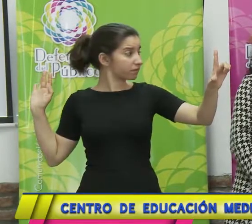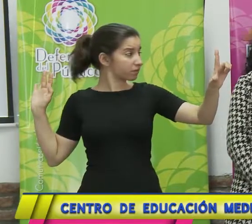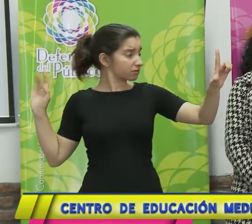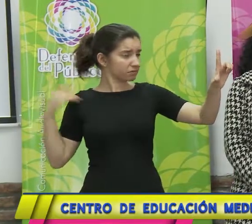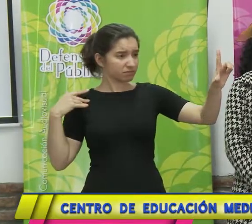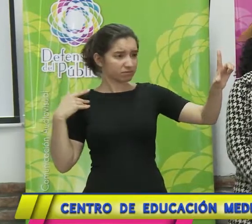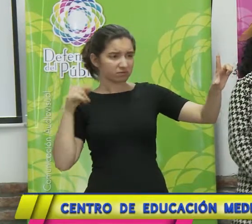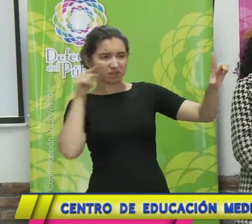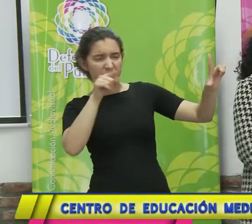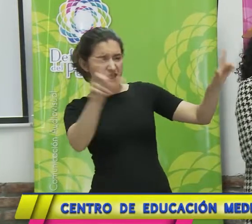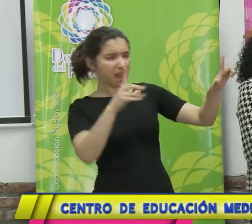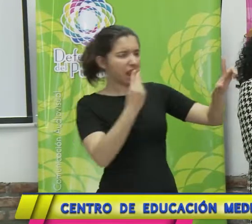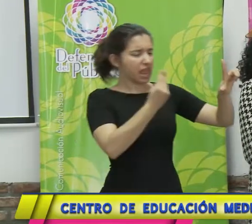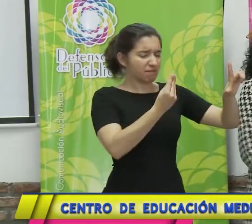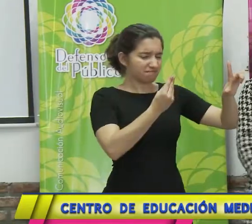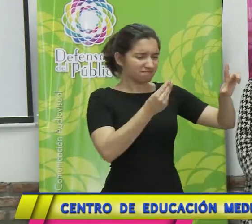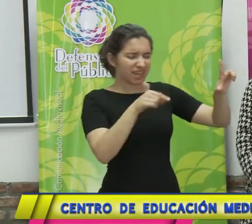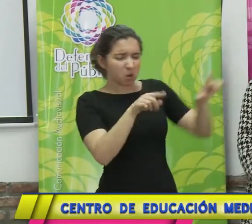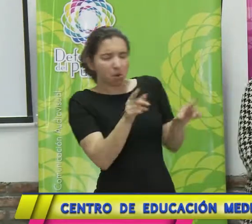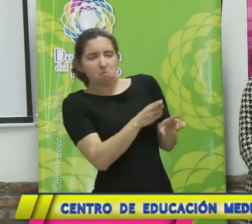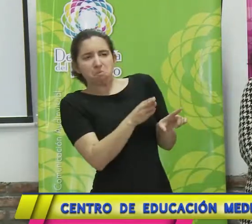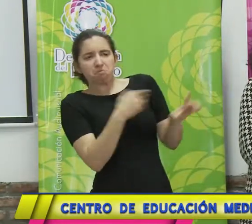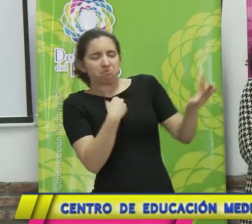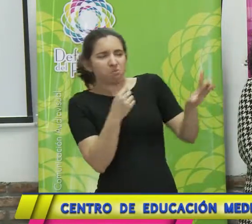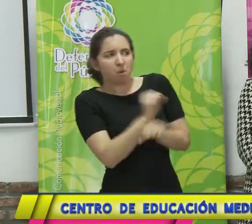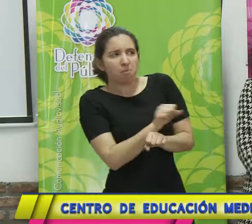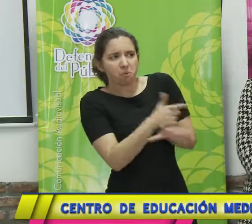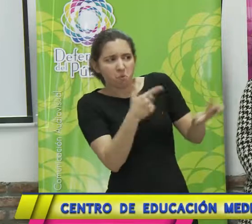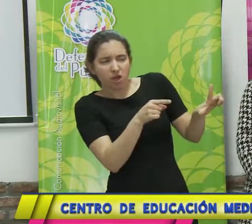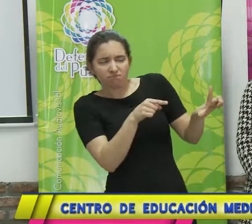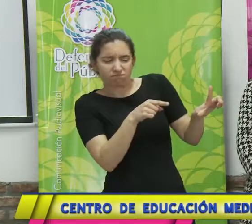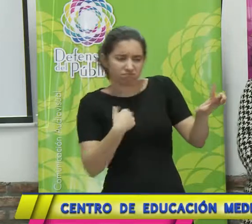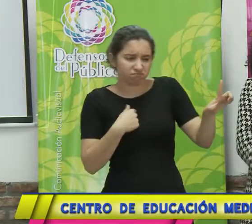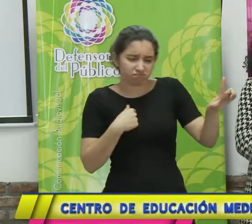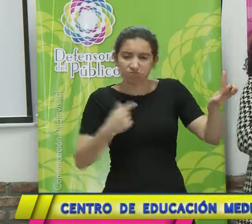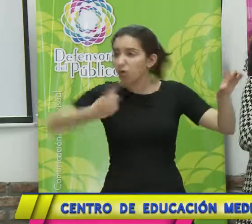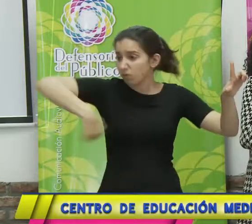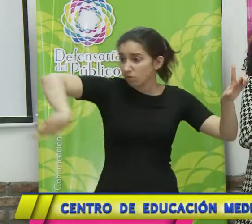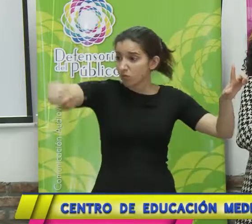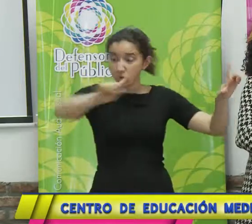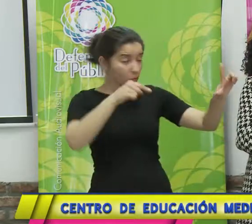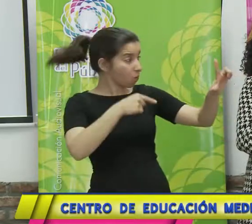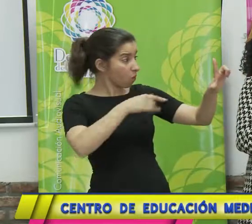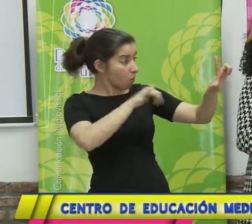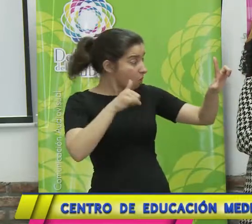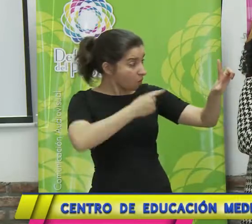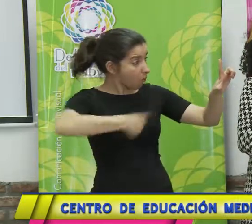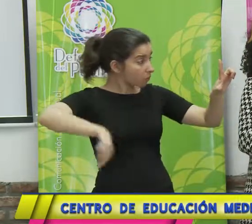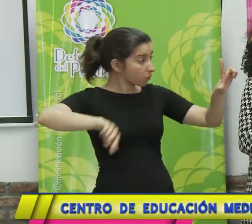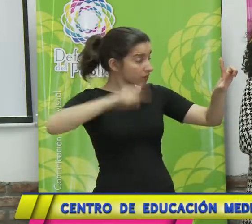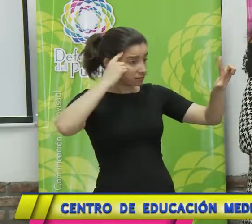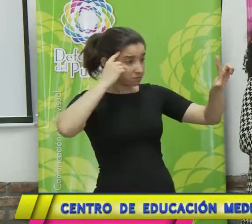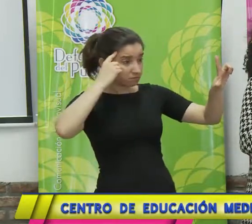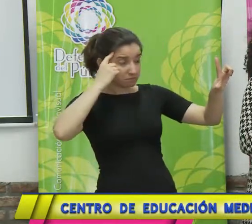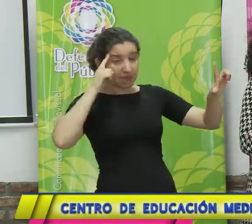programas y tampoco se nos da el espacio para que podamos hacerlo queremos que haya algunas